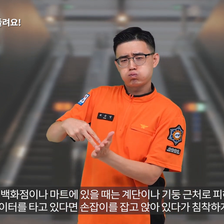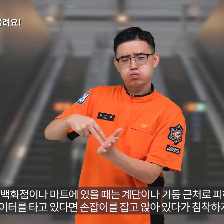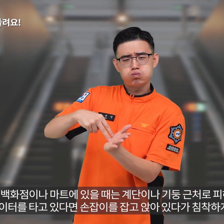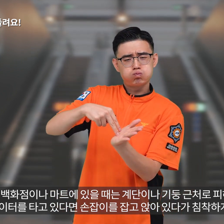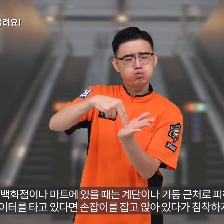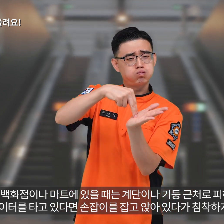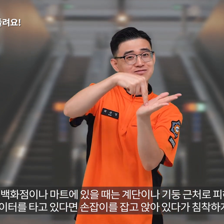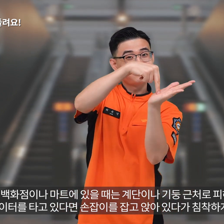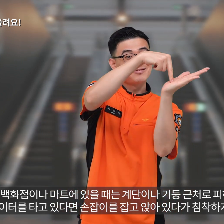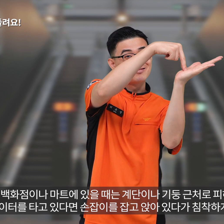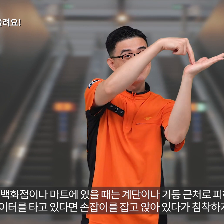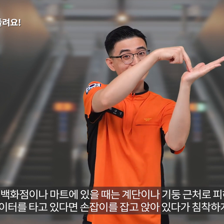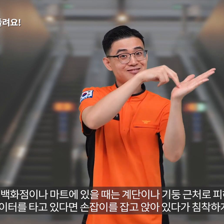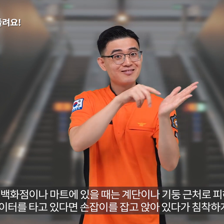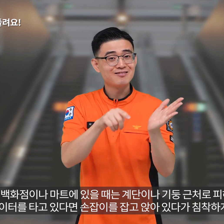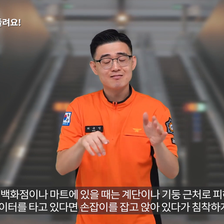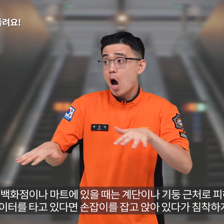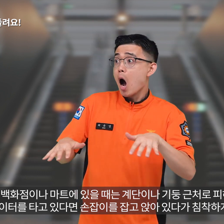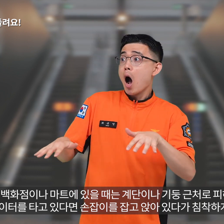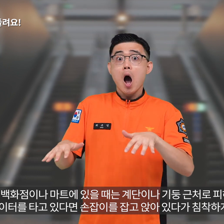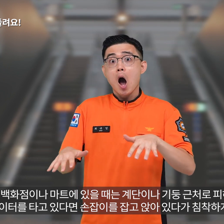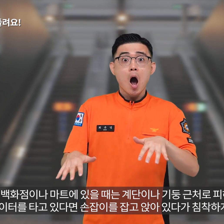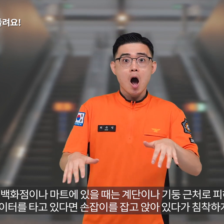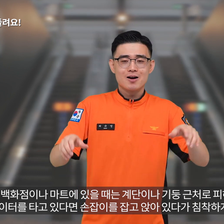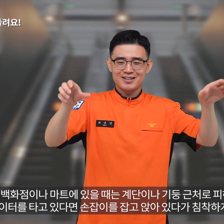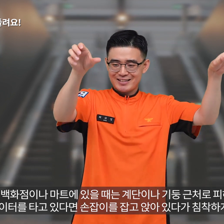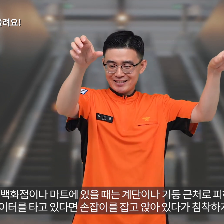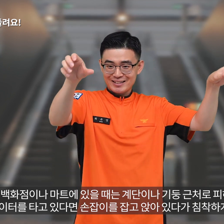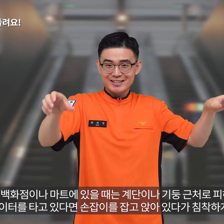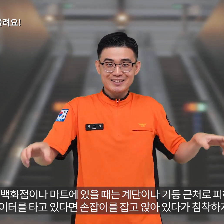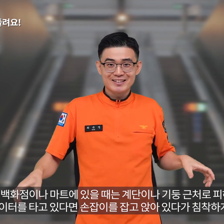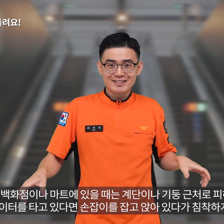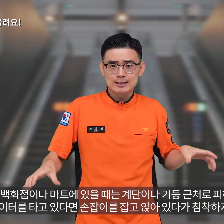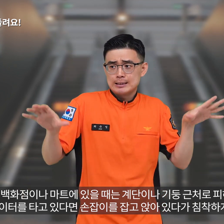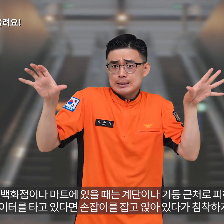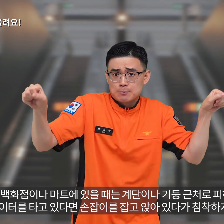에스컬레이터를 타고 있다면 손잡이를 잡고 앉아있다가 침착하게 벗어납니다.